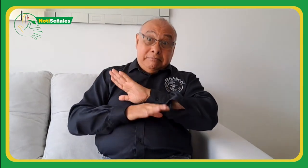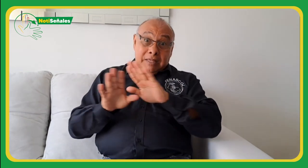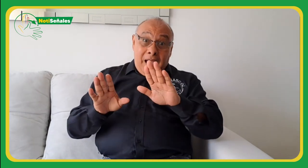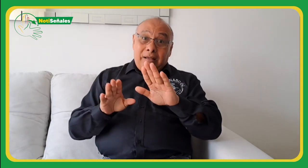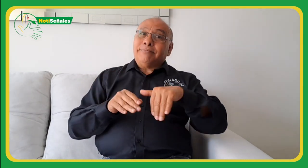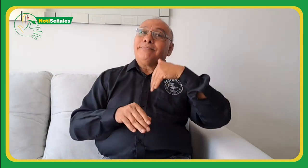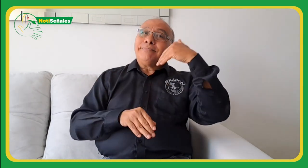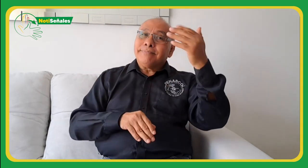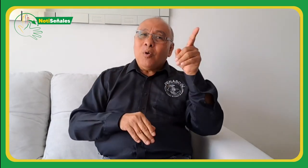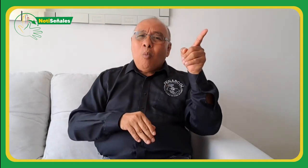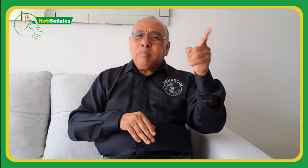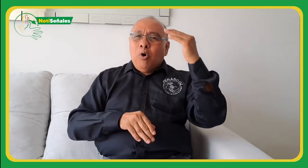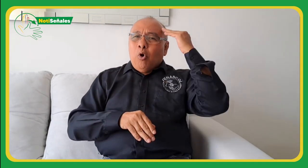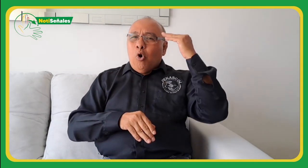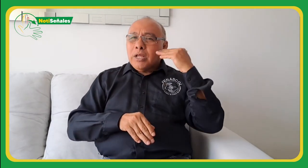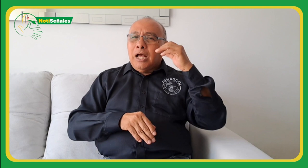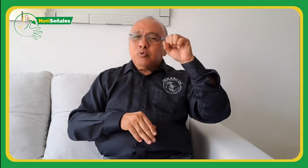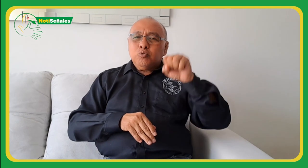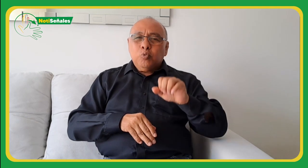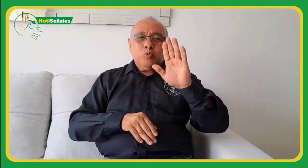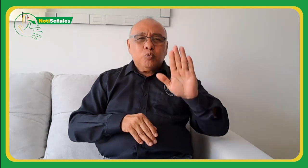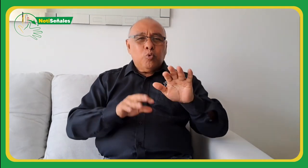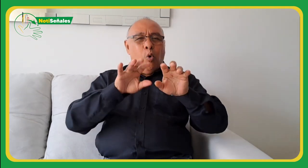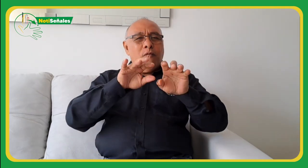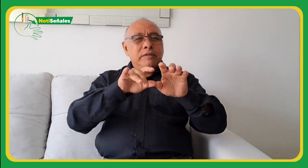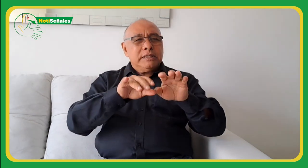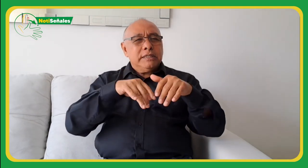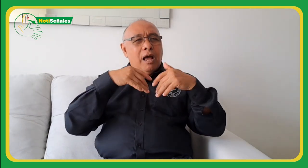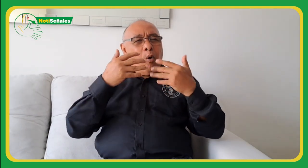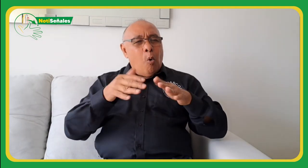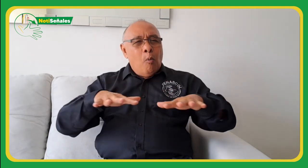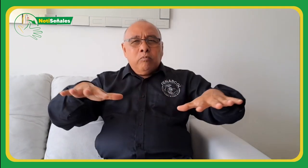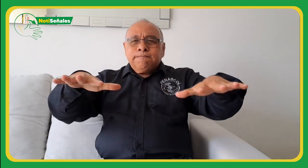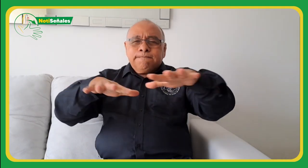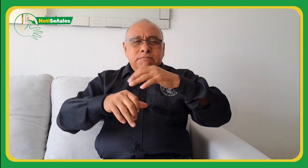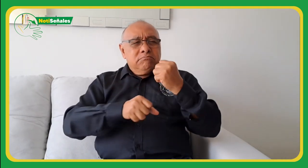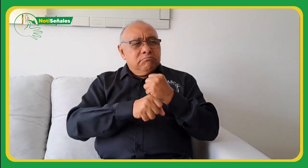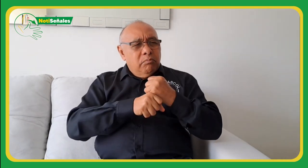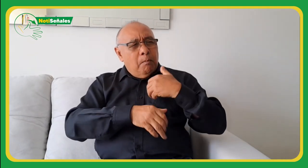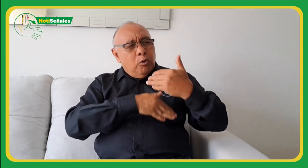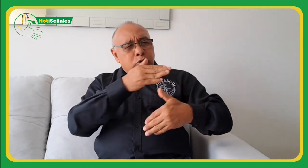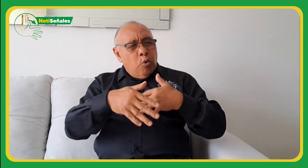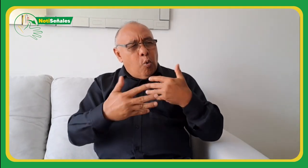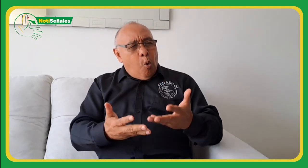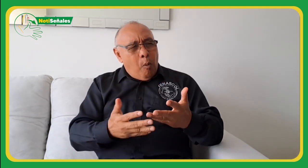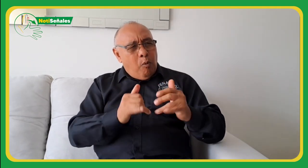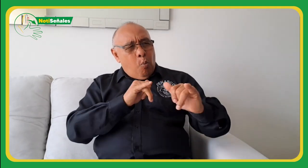de esta entrevista hablaremos sobre la oficina de la Cat la asociación Nacional de sordos de Corea del Sur su espacio de trabajo